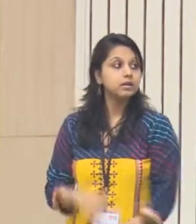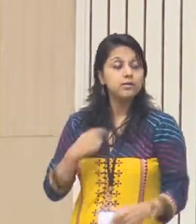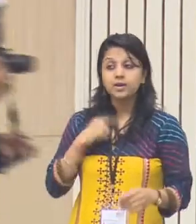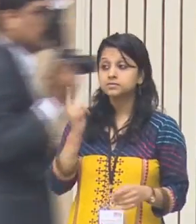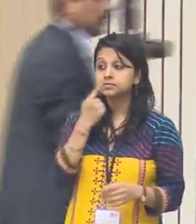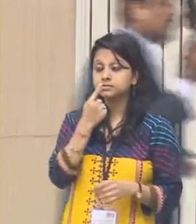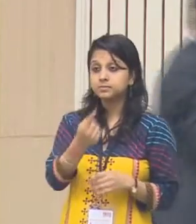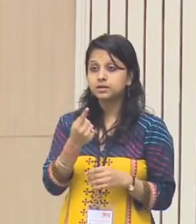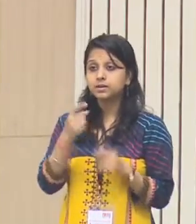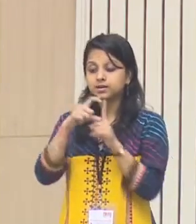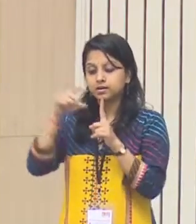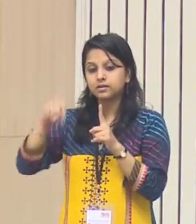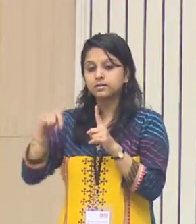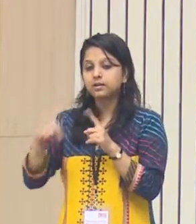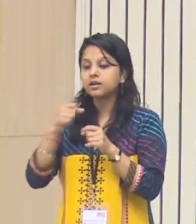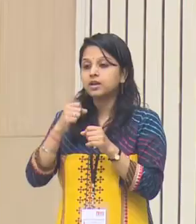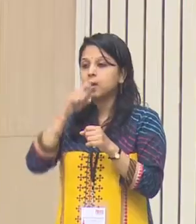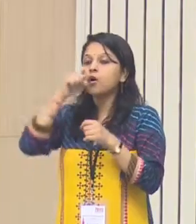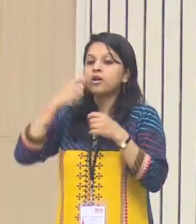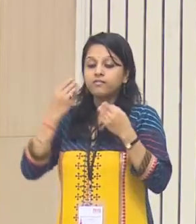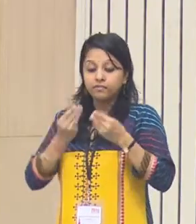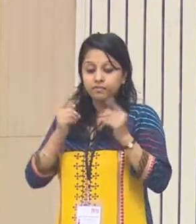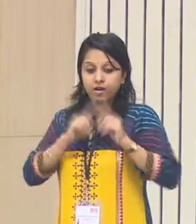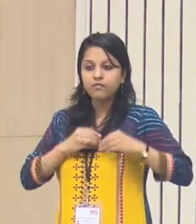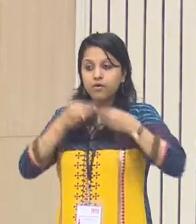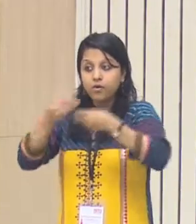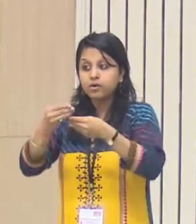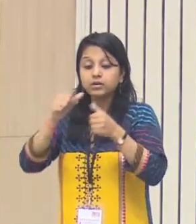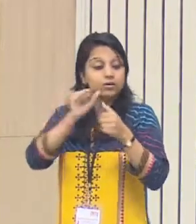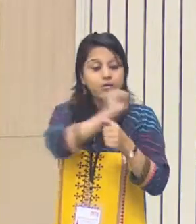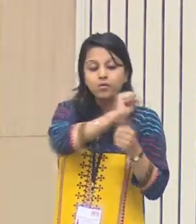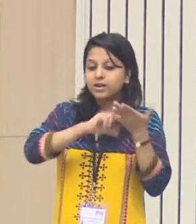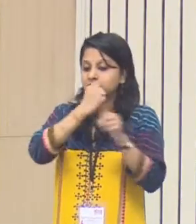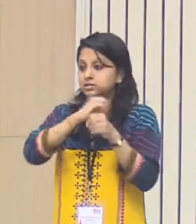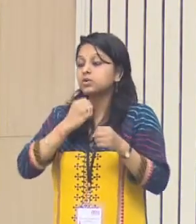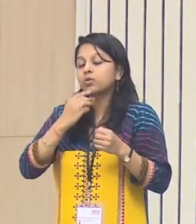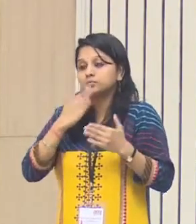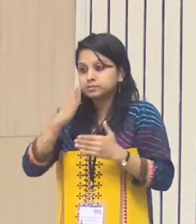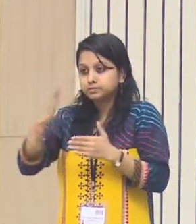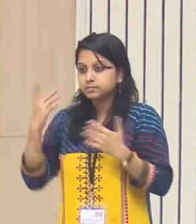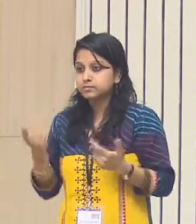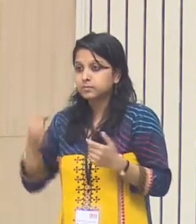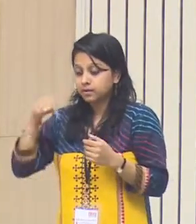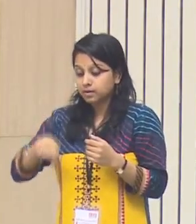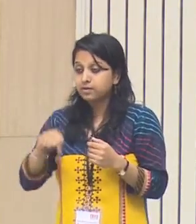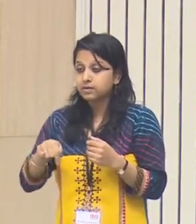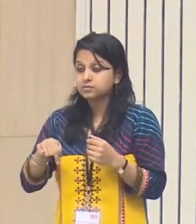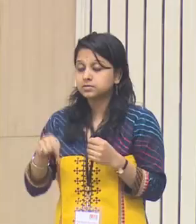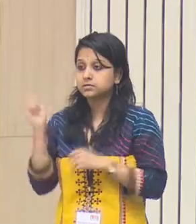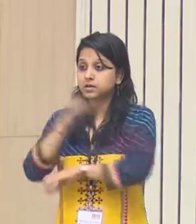मैं सबसे पहले दिल्ली गौरव अवार्ड की संस्था को तहे दिल से बहुत बहुत मुबारकबाद देता हूं कि इन्होंने